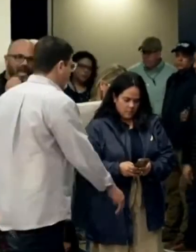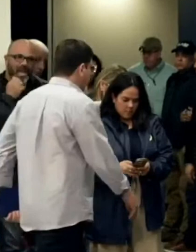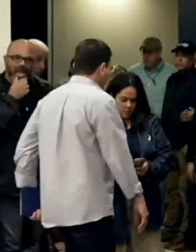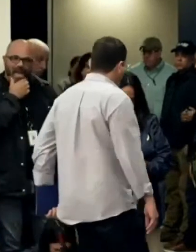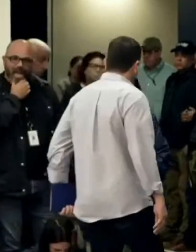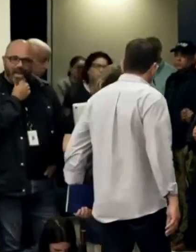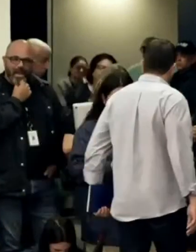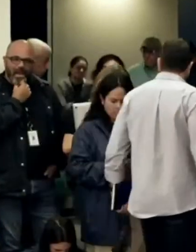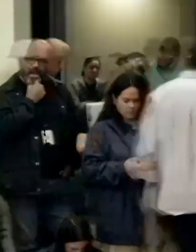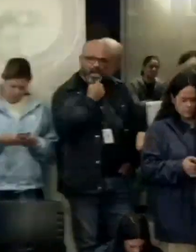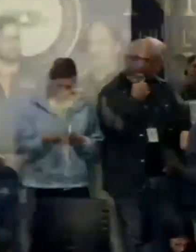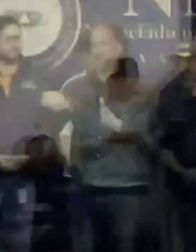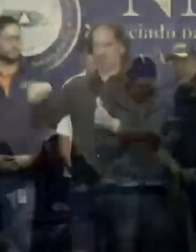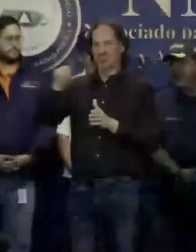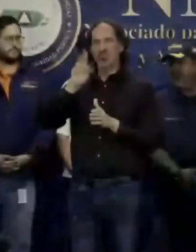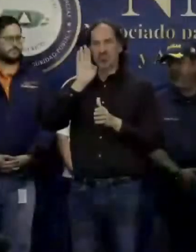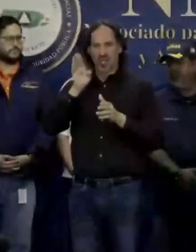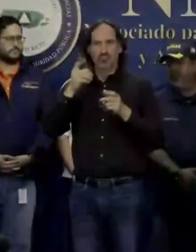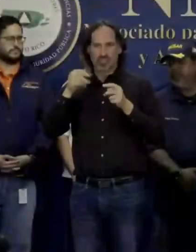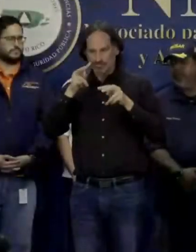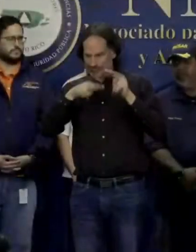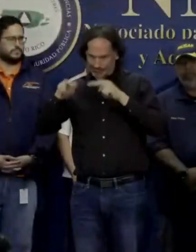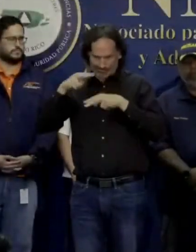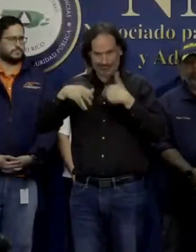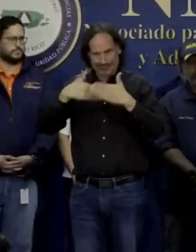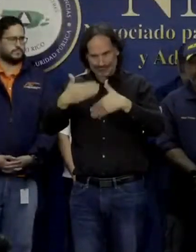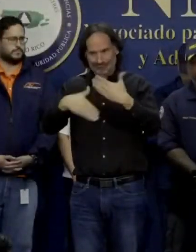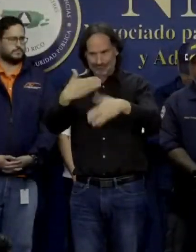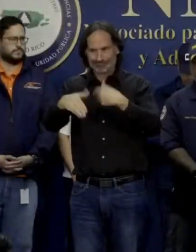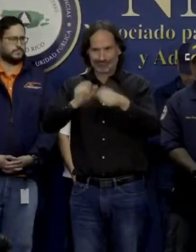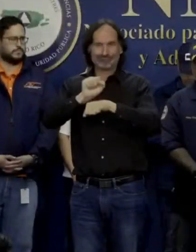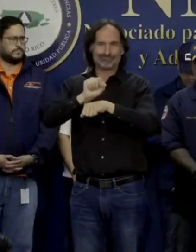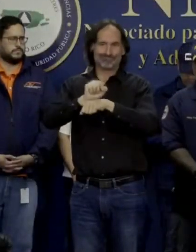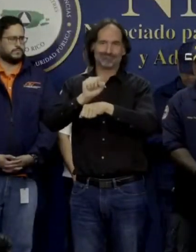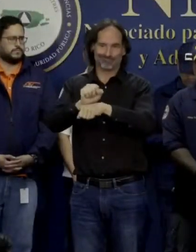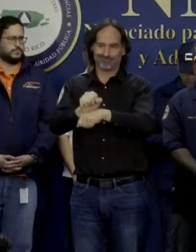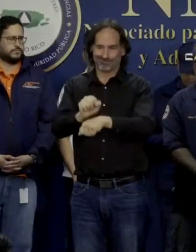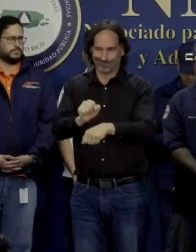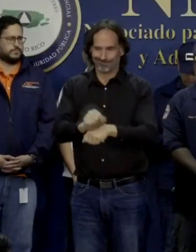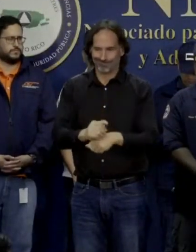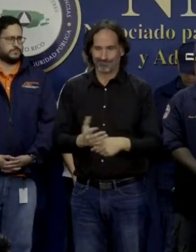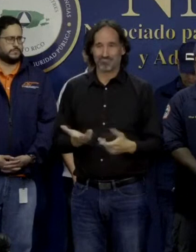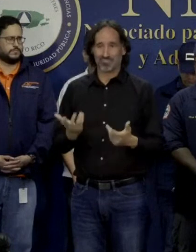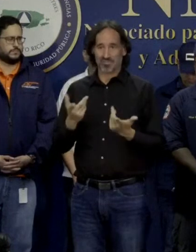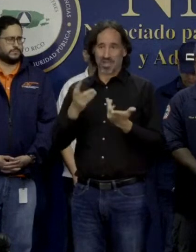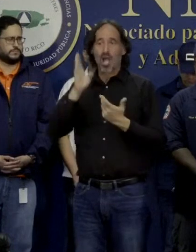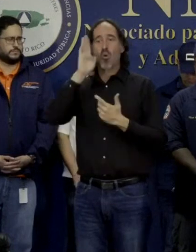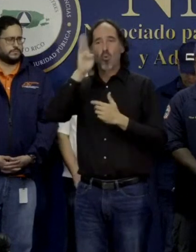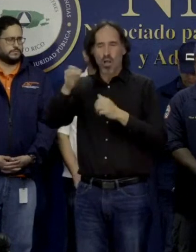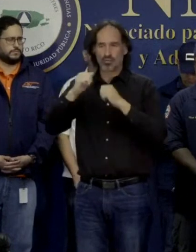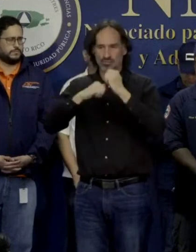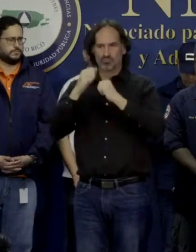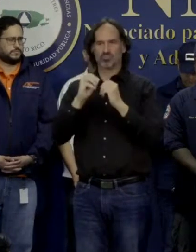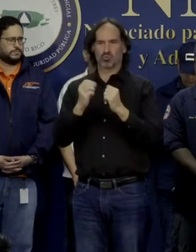para la construcción de ese nuevo puente. ¿En este momento se va a construir el puente permanente o se construirá otro temporero después de esta? Lo